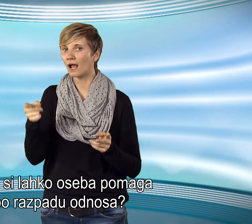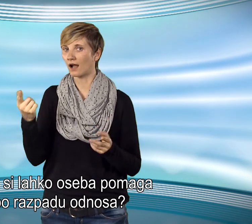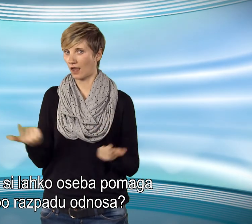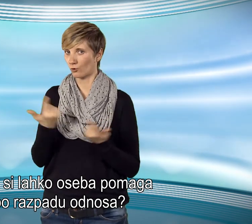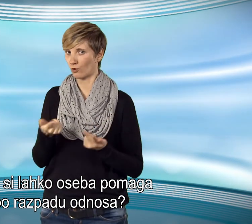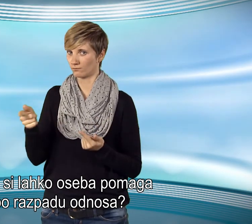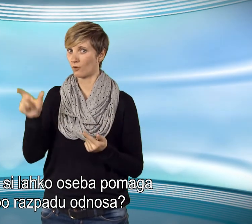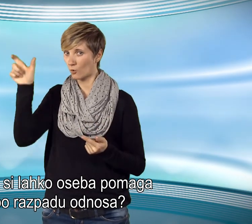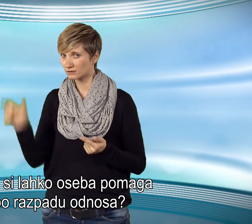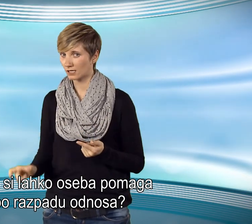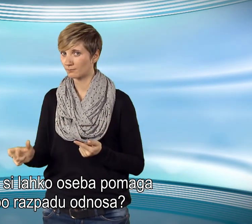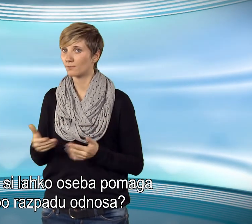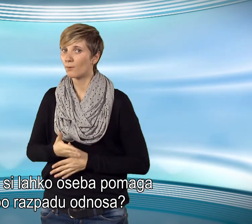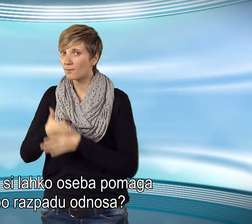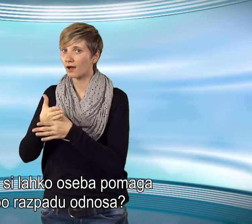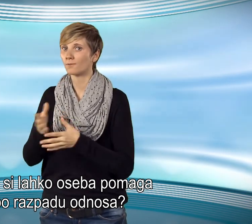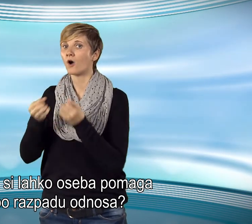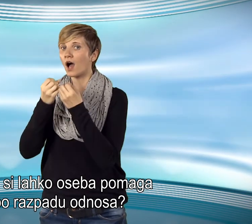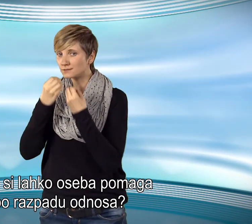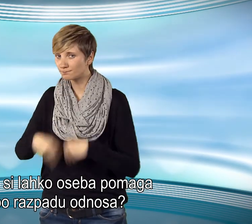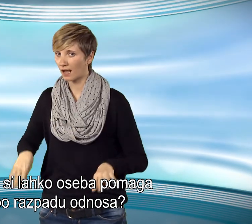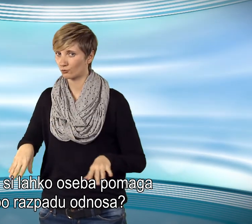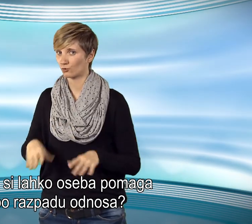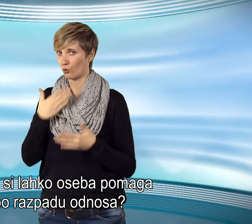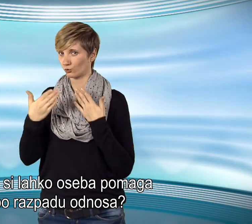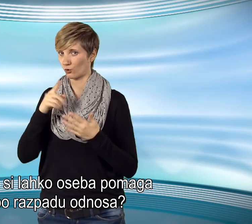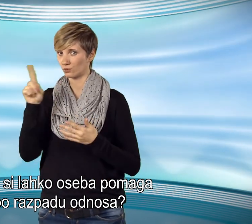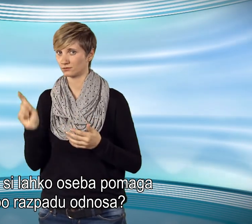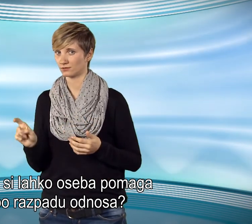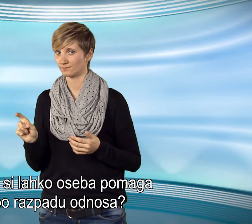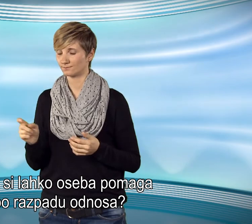Kako si lahko oseba pomaga po razpadu odnosa?